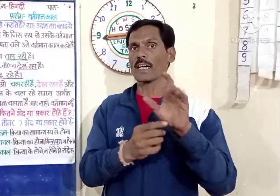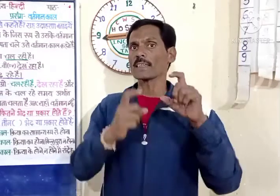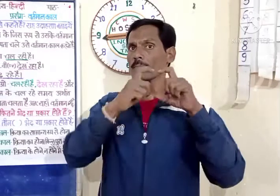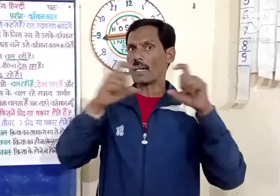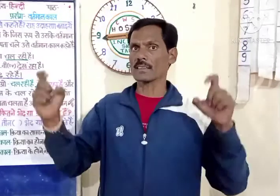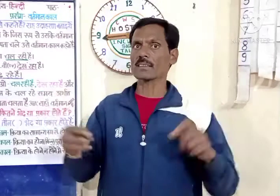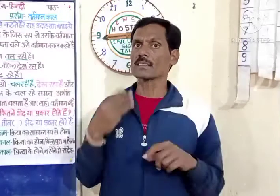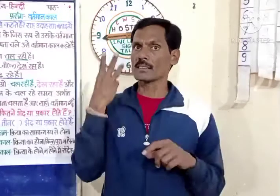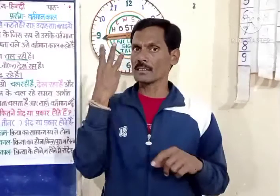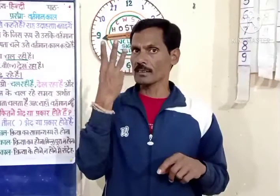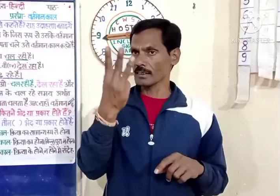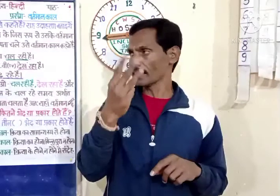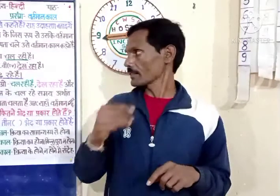उदाहरण वाक्य 3,